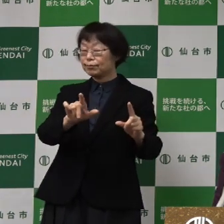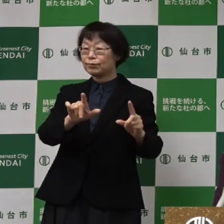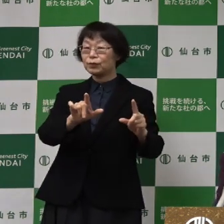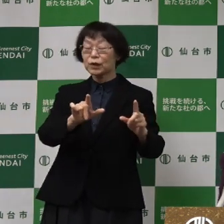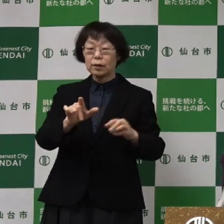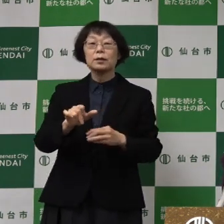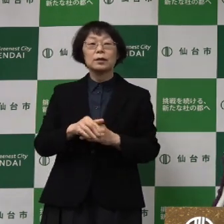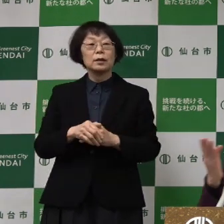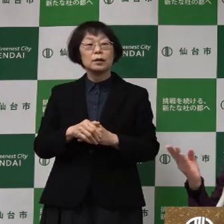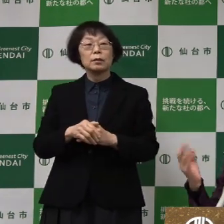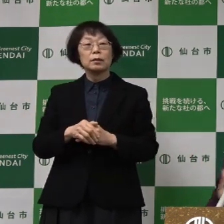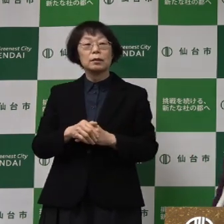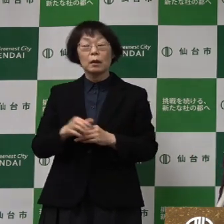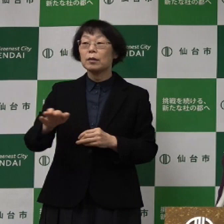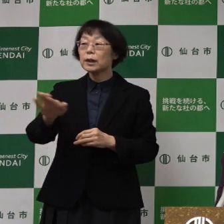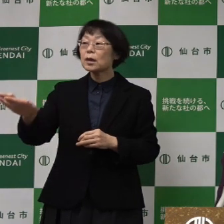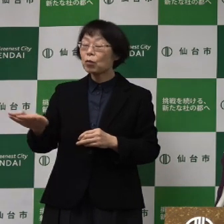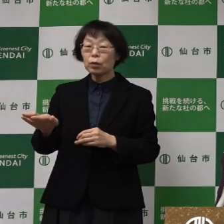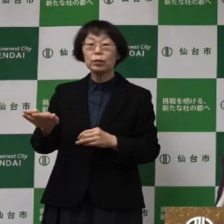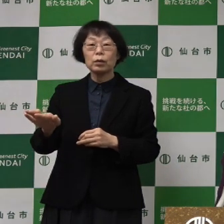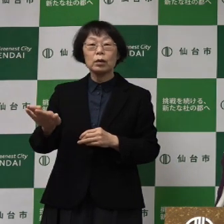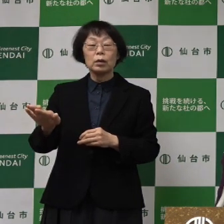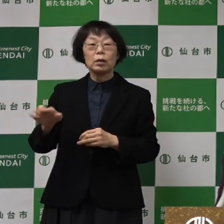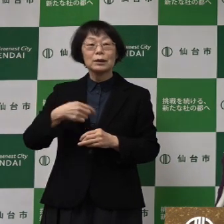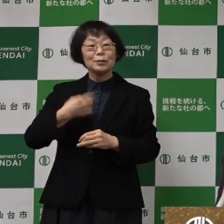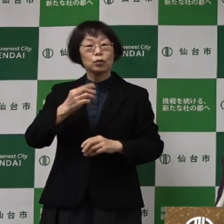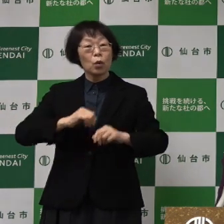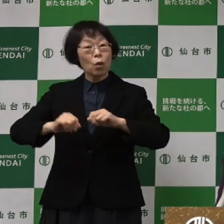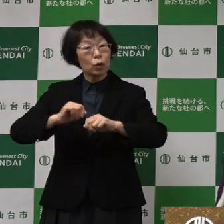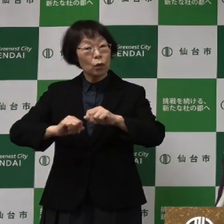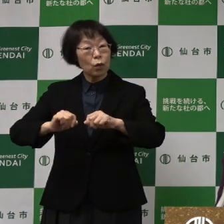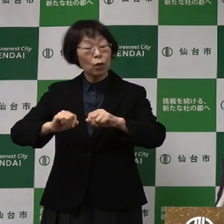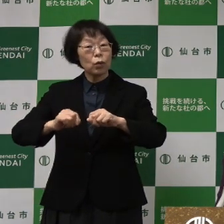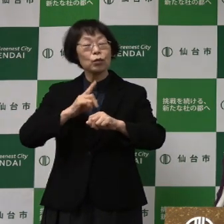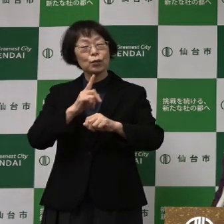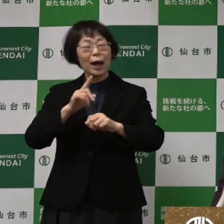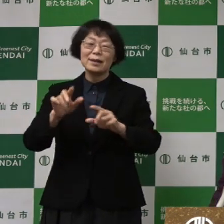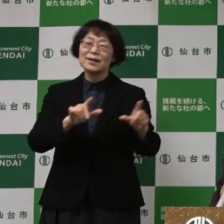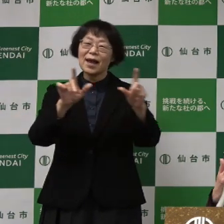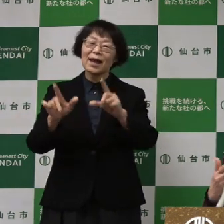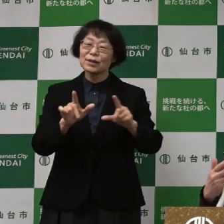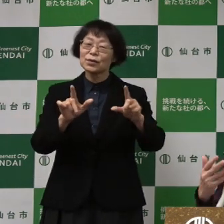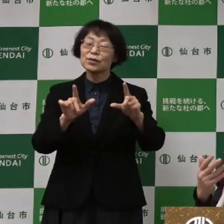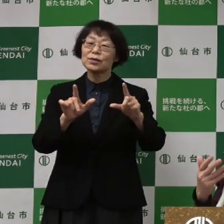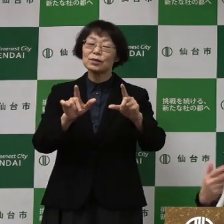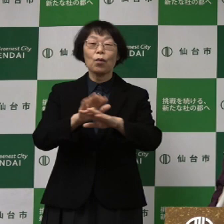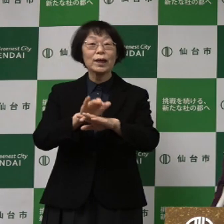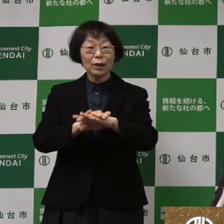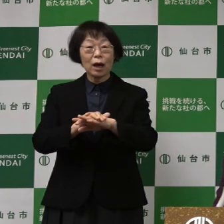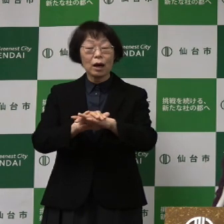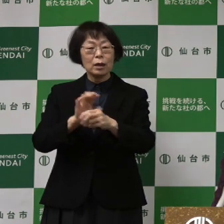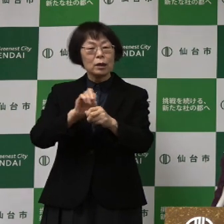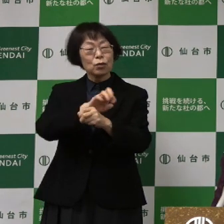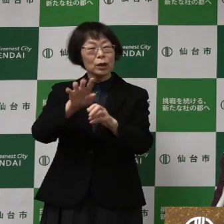皆さんもご自分の、行動というんでしょうか、生活リズムがこのコロナ